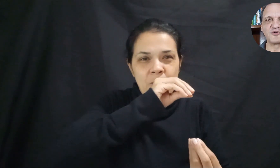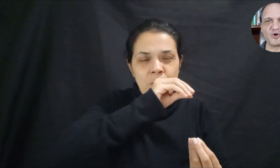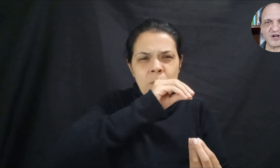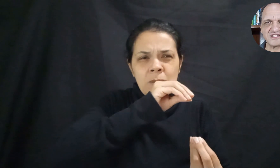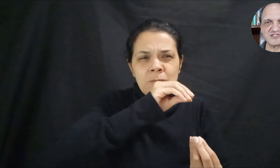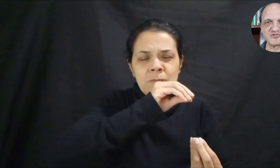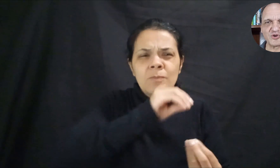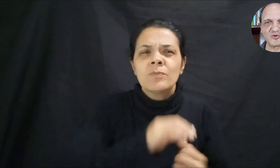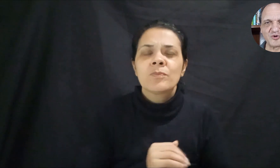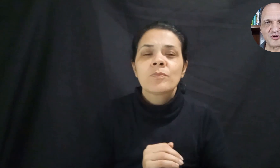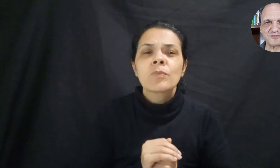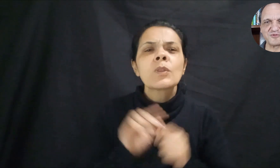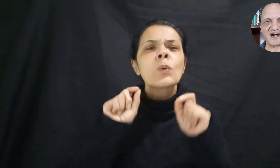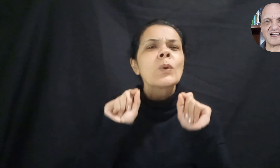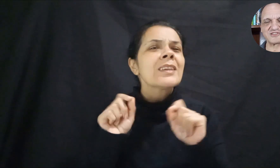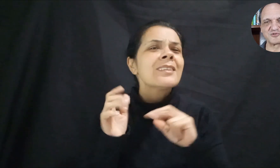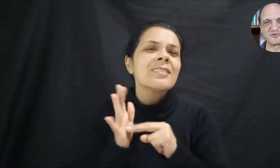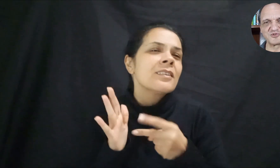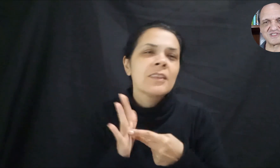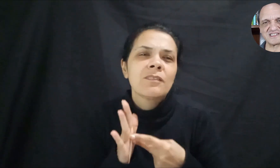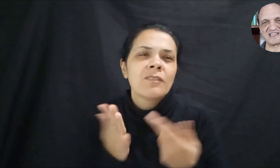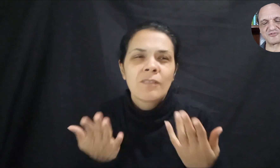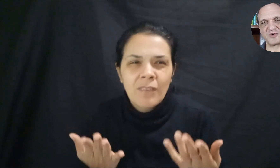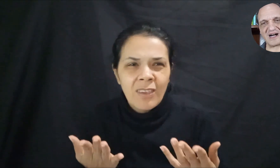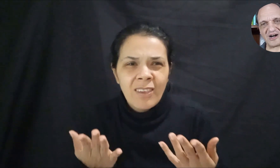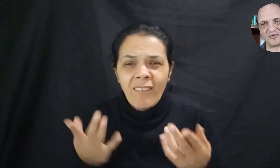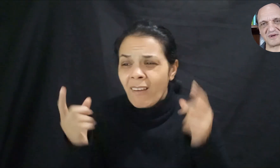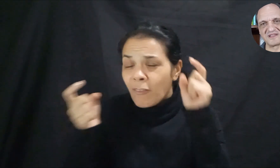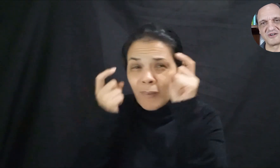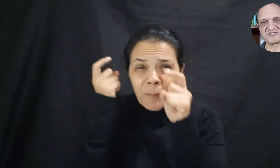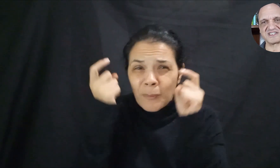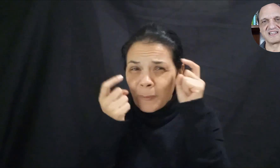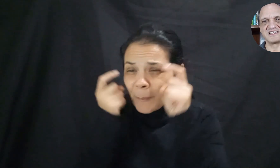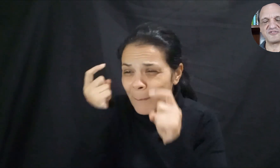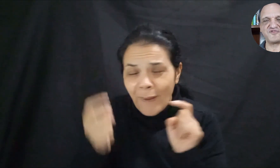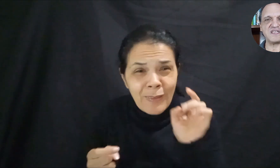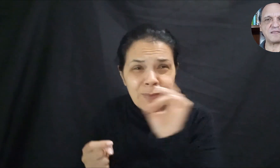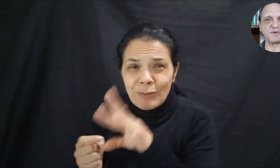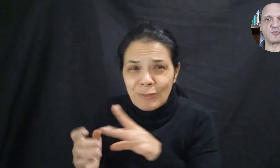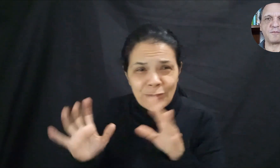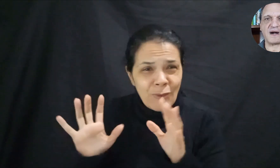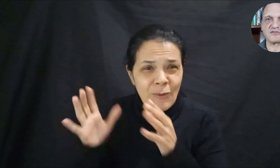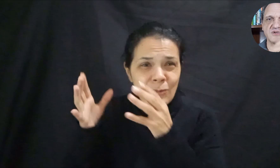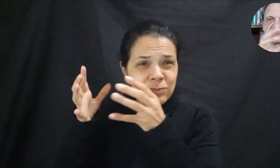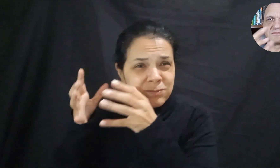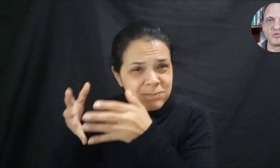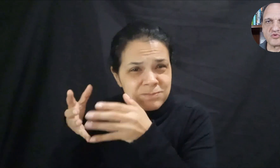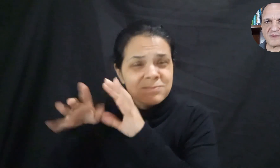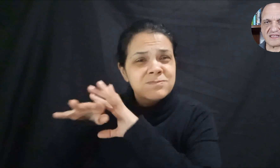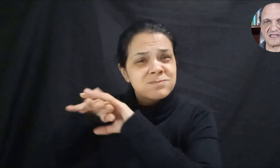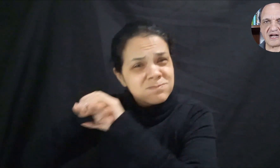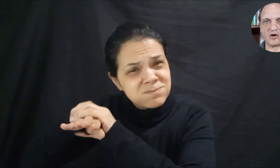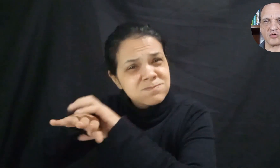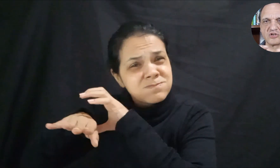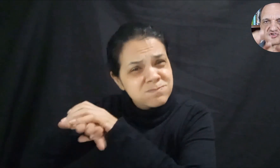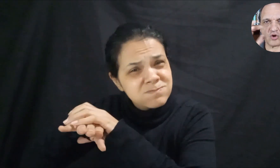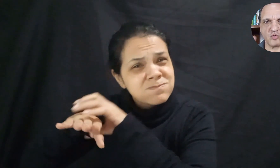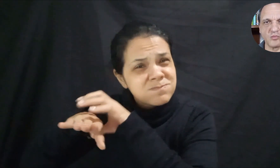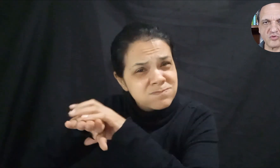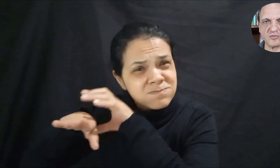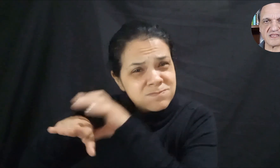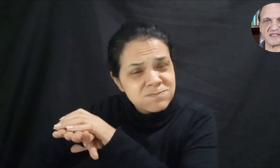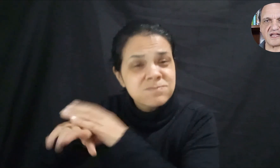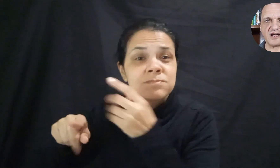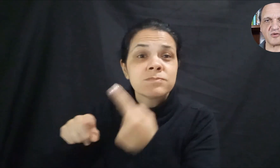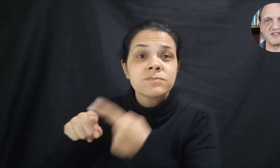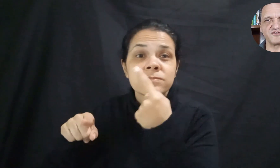Não engordes o seu corpo às custas da tua alma. Ou seja, não fique preocupado com esse mundo material, só com o